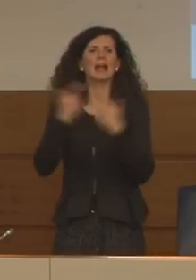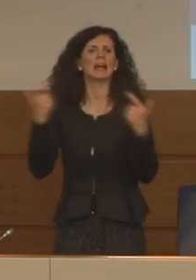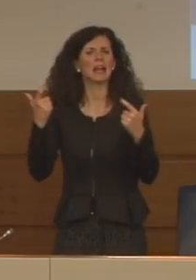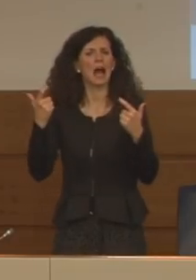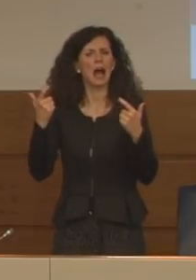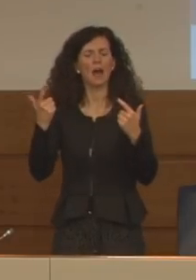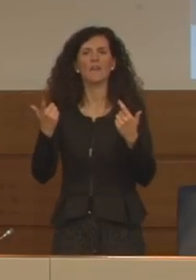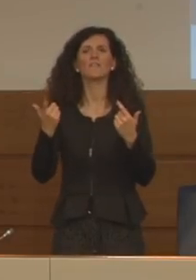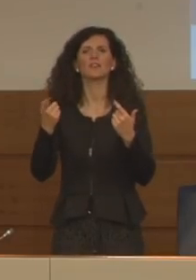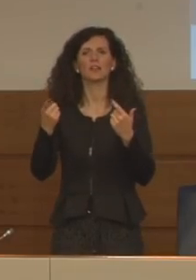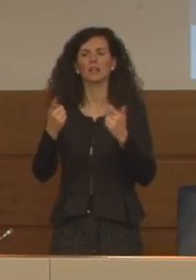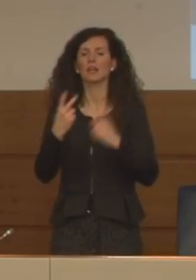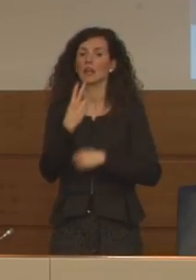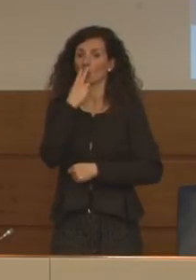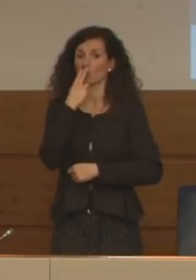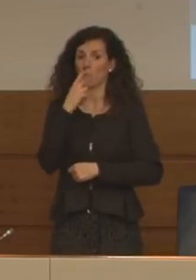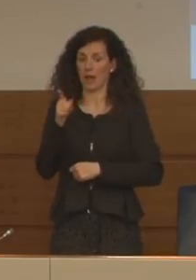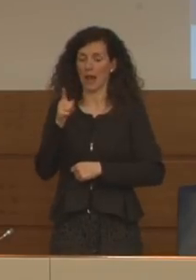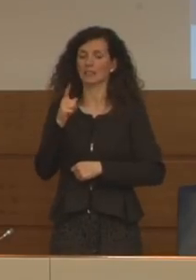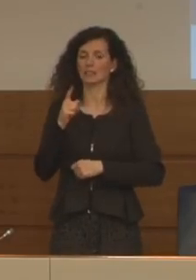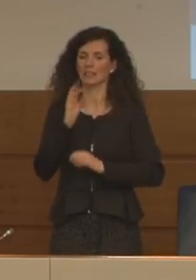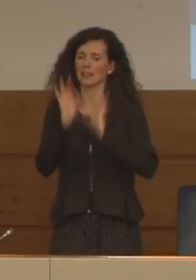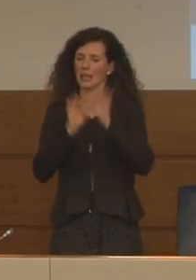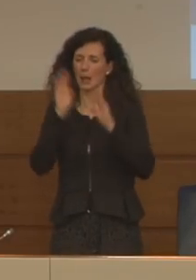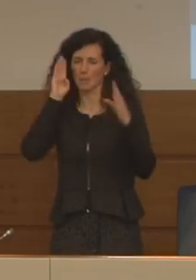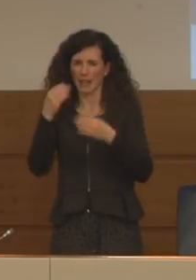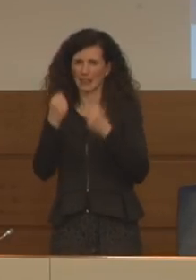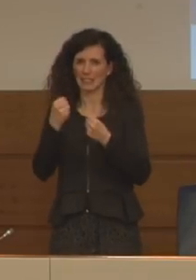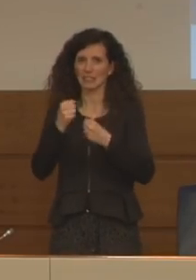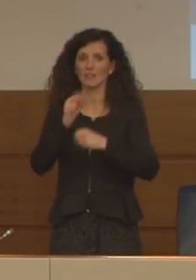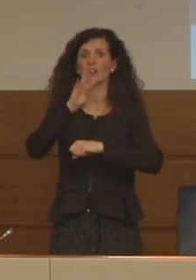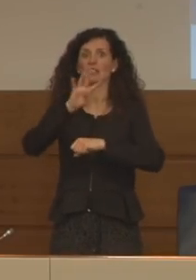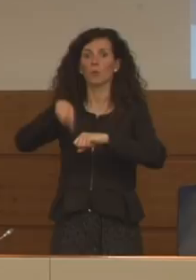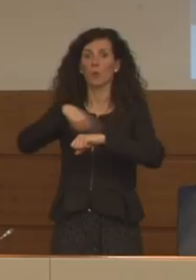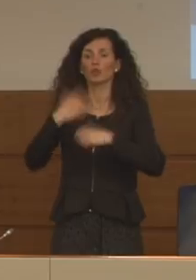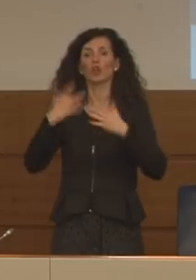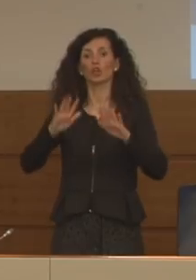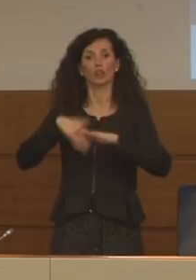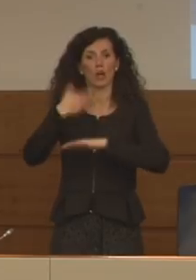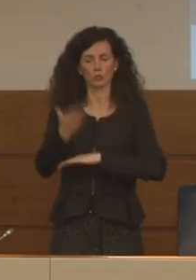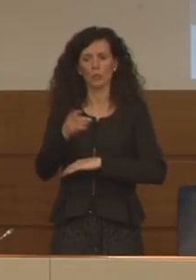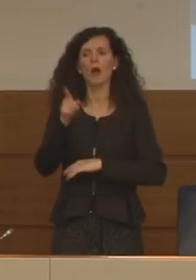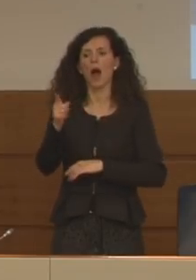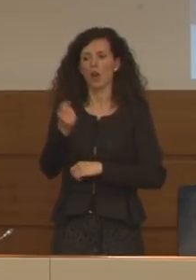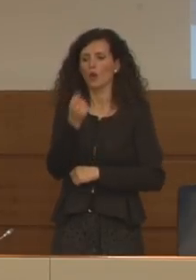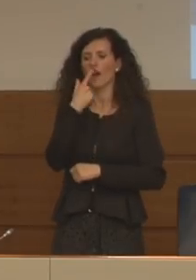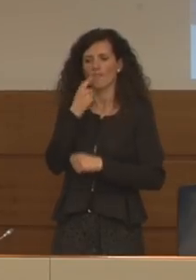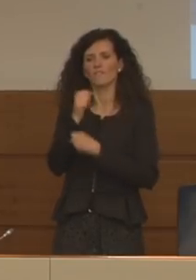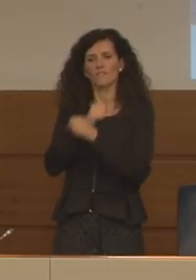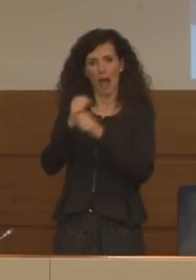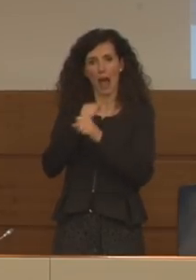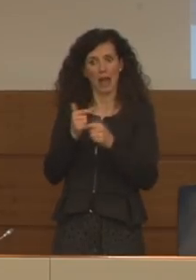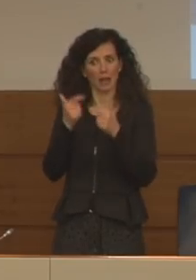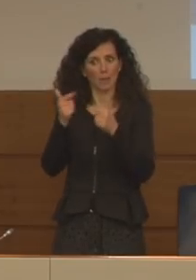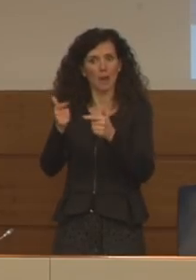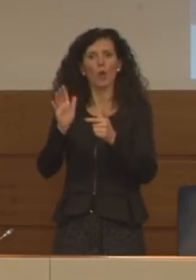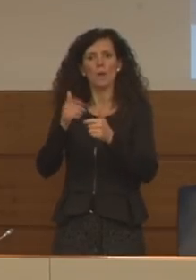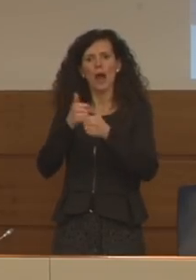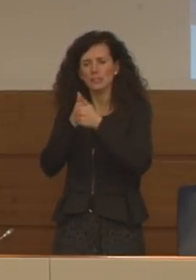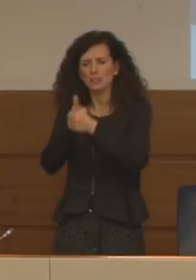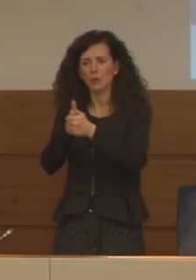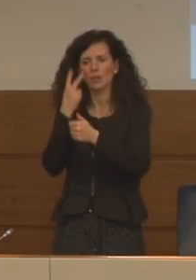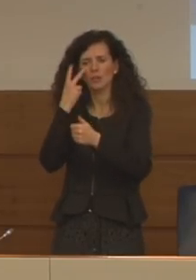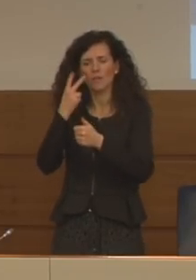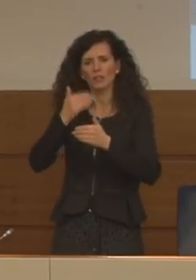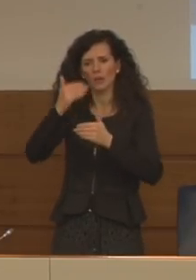intubati da non più di 24 ore per intenderci avranno al farmaco in un modo controllato cioè seguiti tutti gli altri